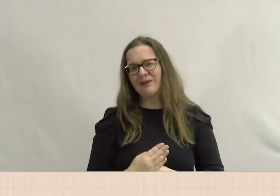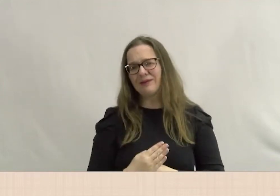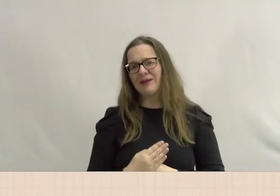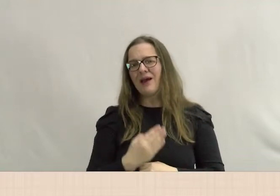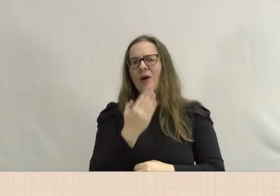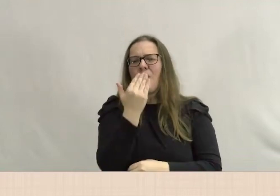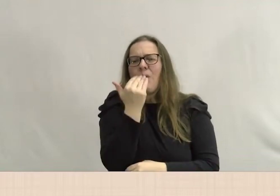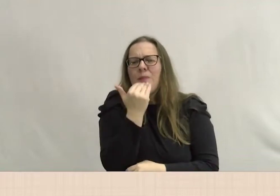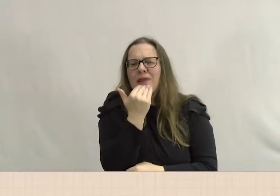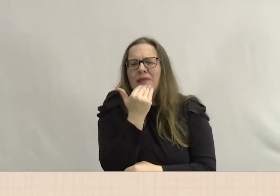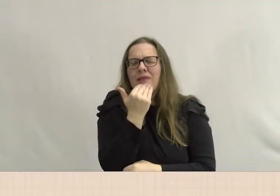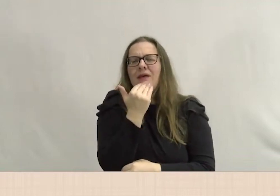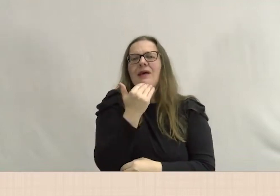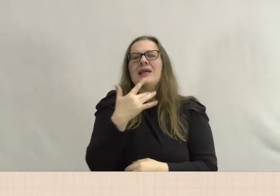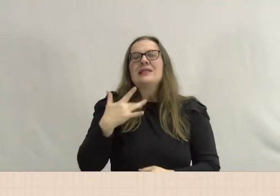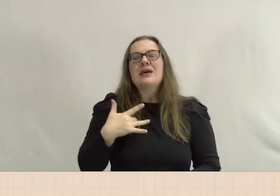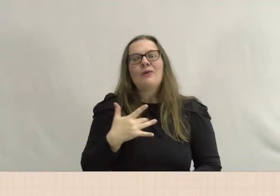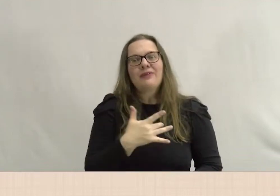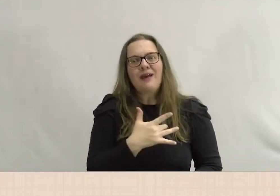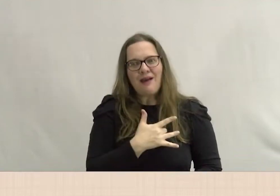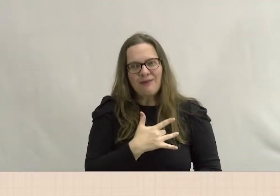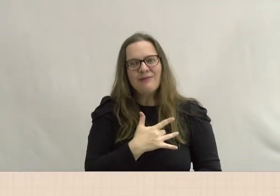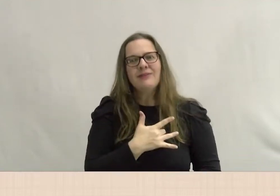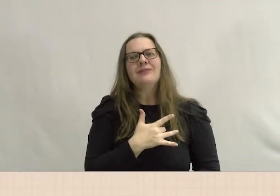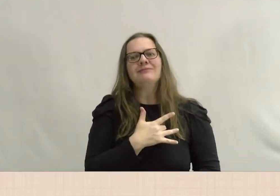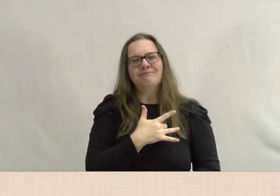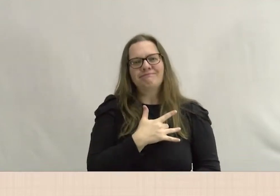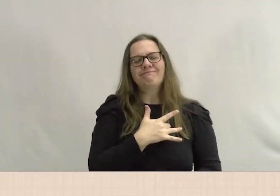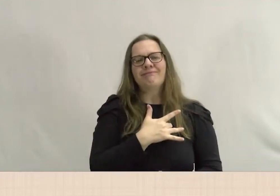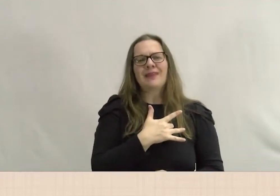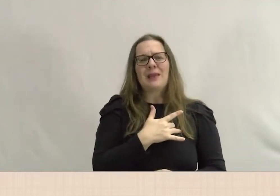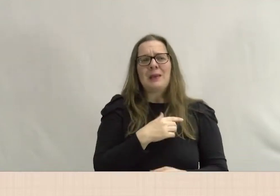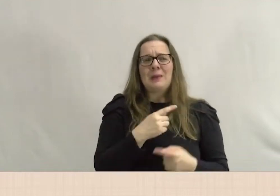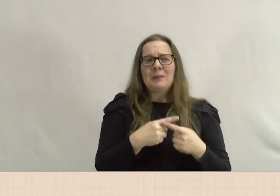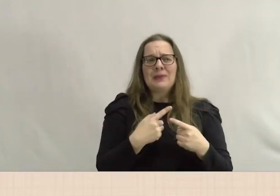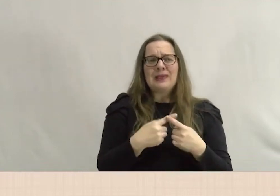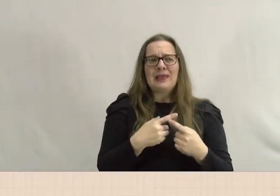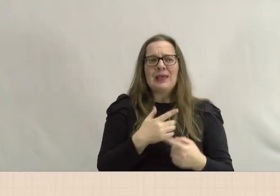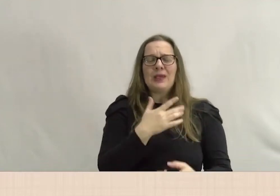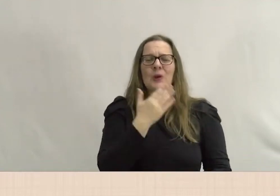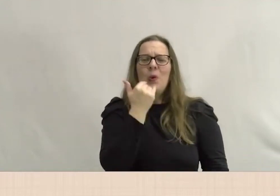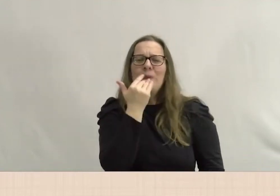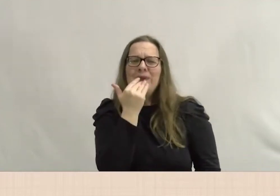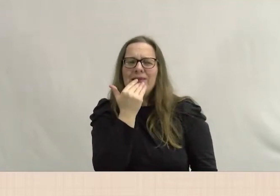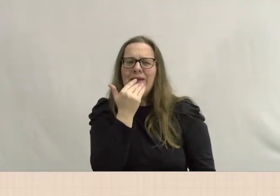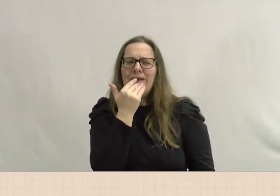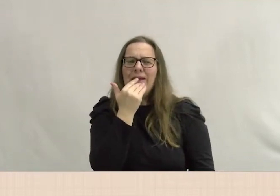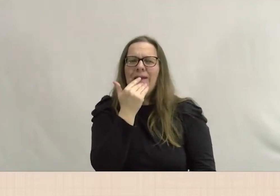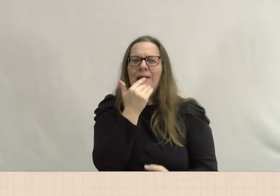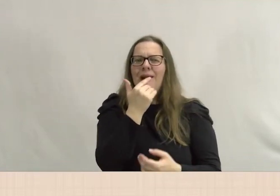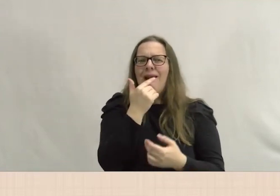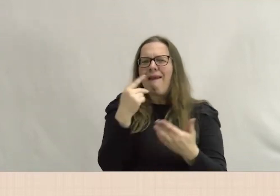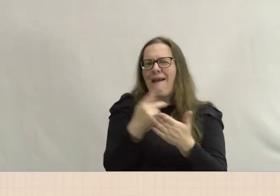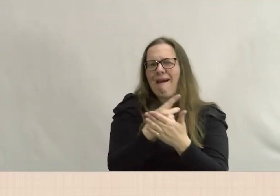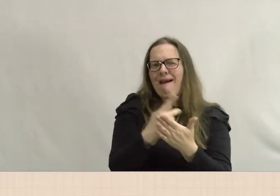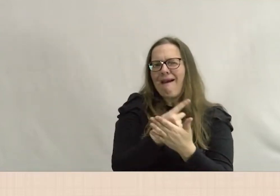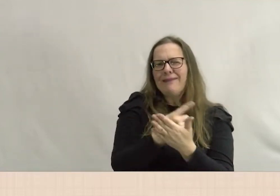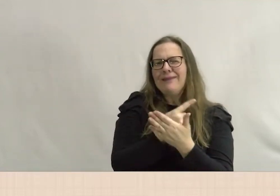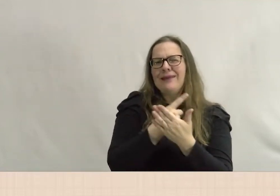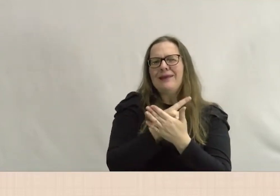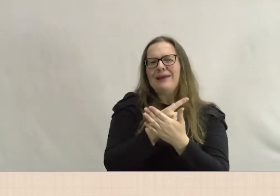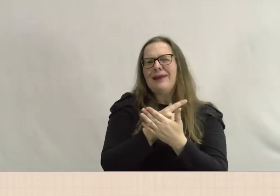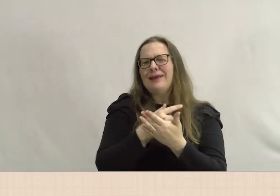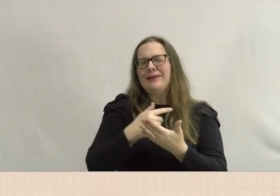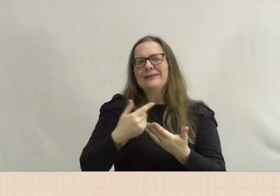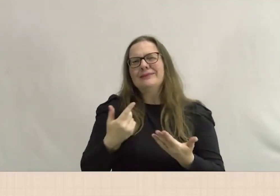alimentar bem ele, não erradamente. Ó Senhor Jesus. 2 Coríntios capítulo